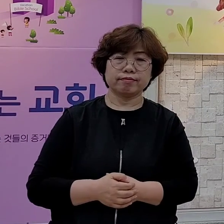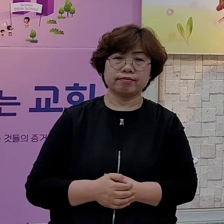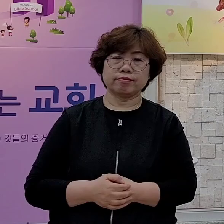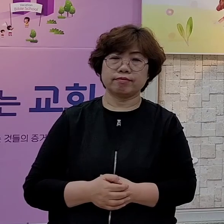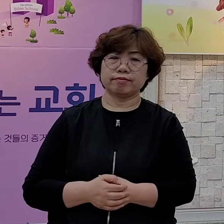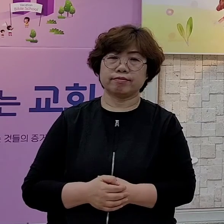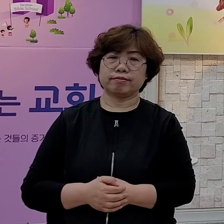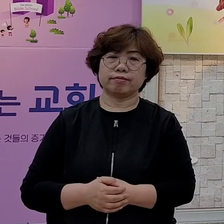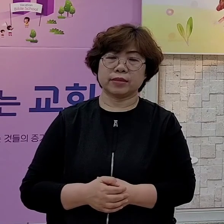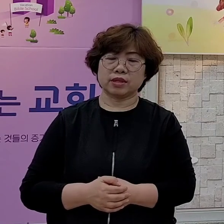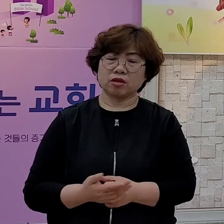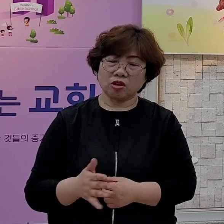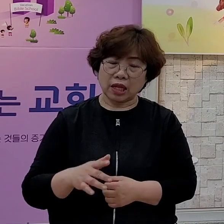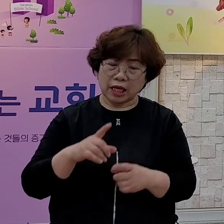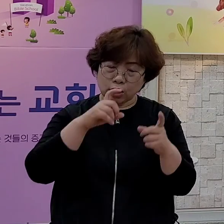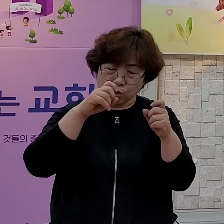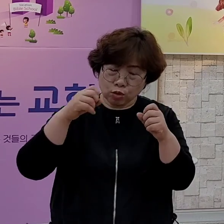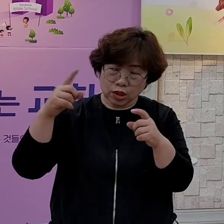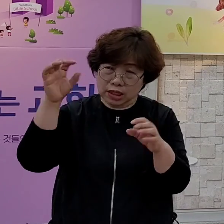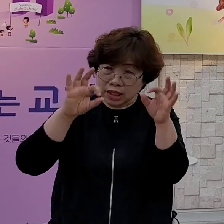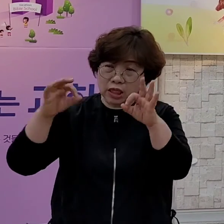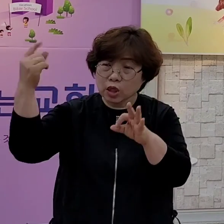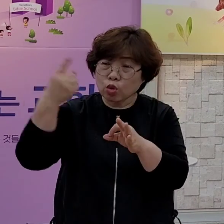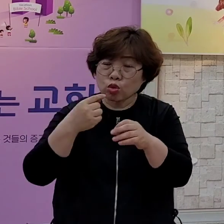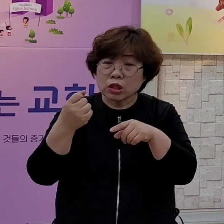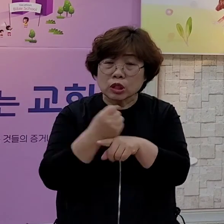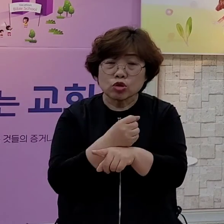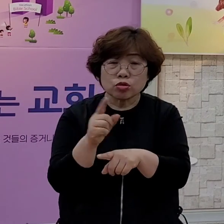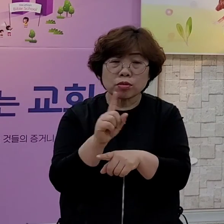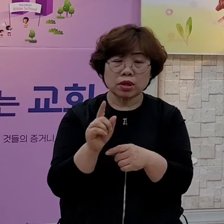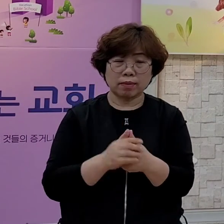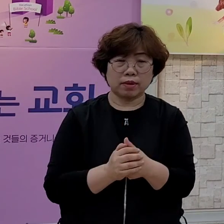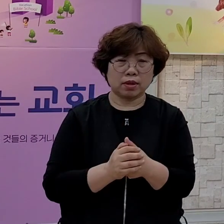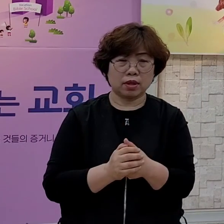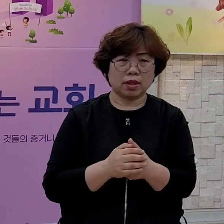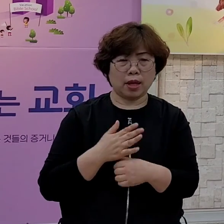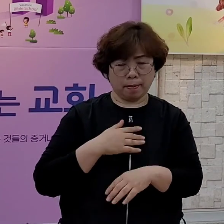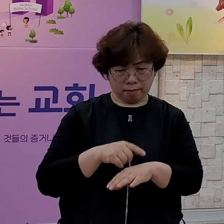유혹. 또 문제는 그 사람을 끌어들이는 미혹의 손길이 있어요.